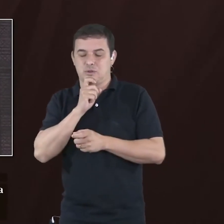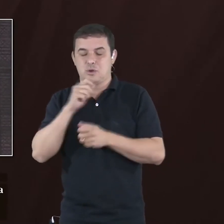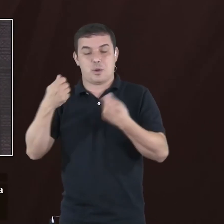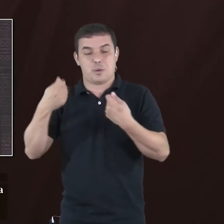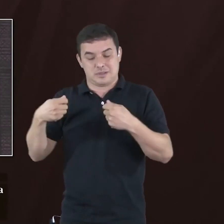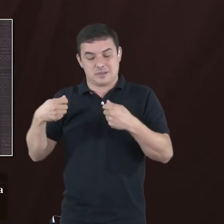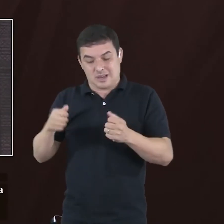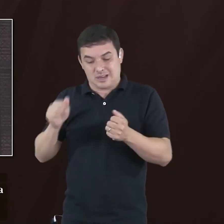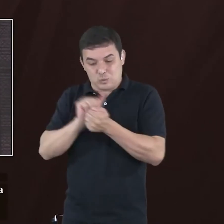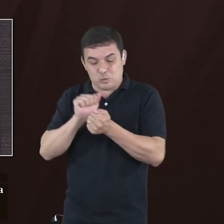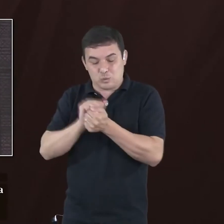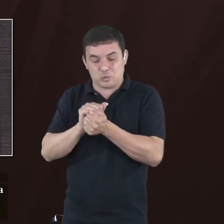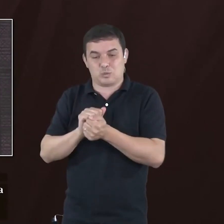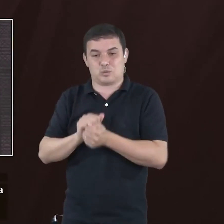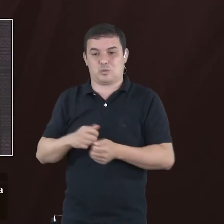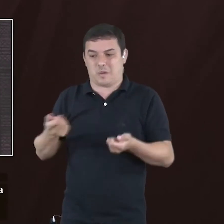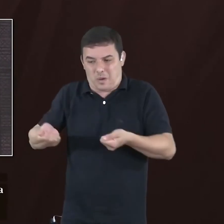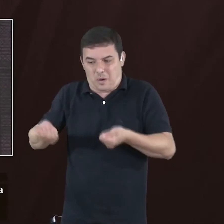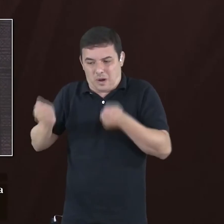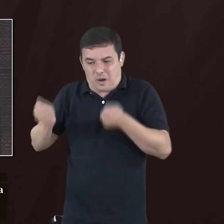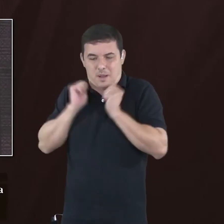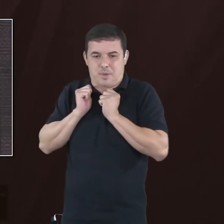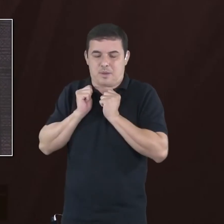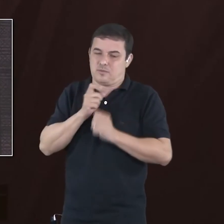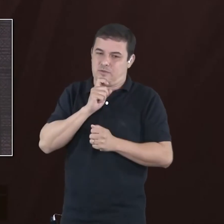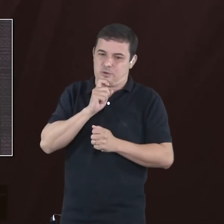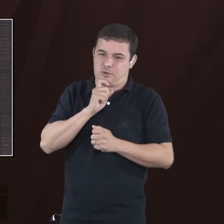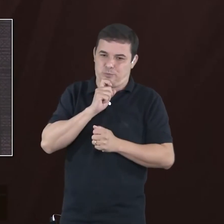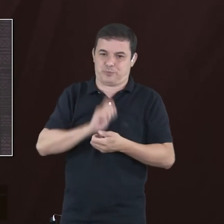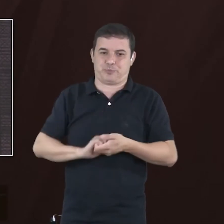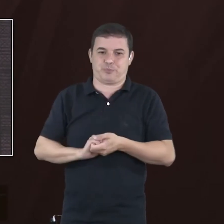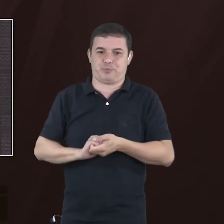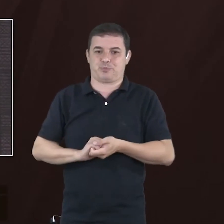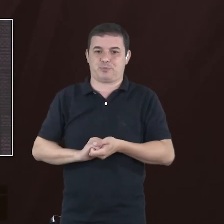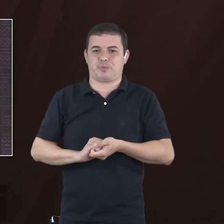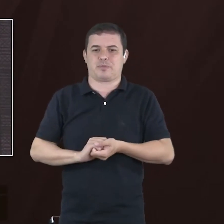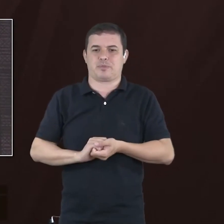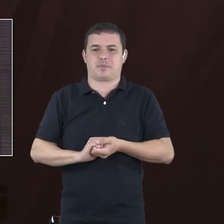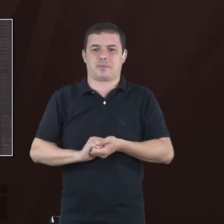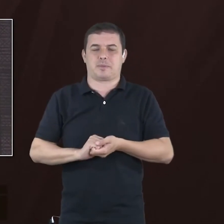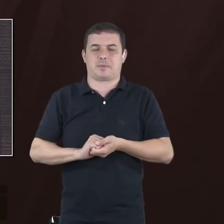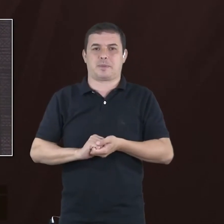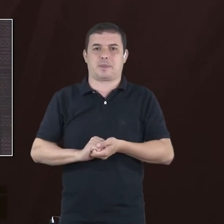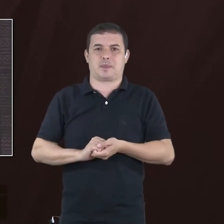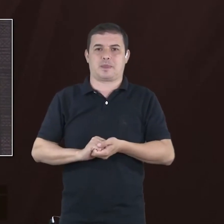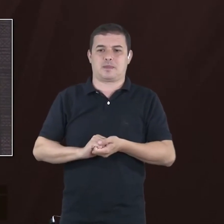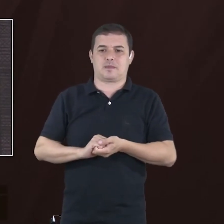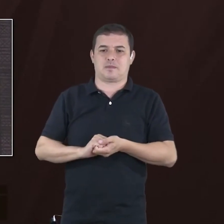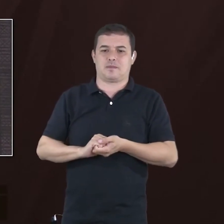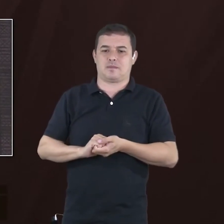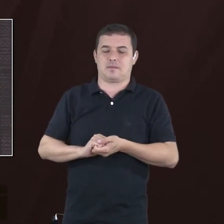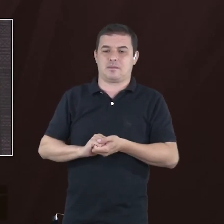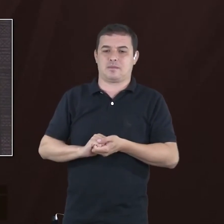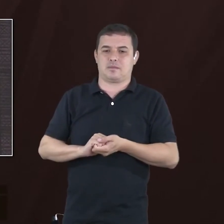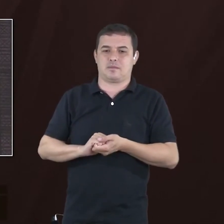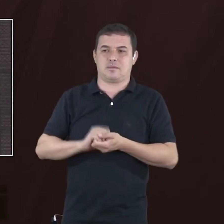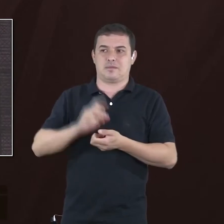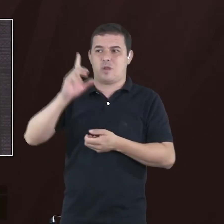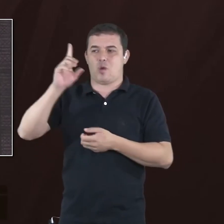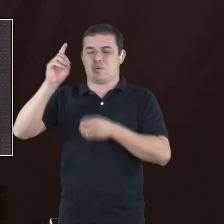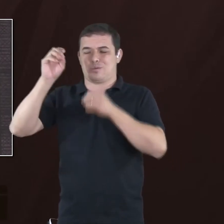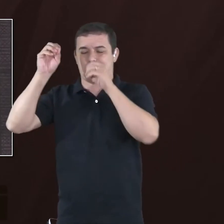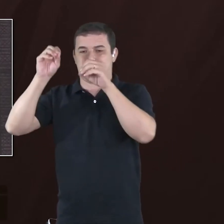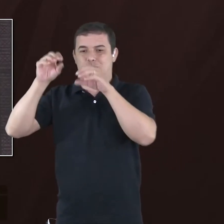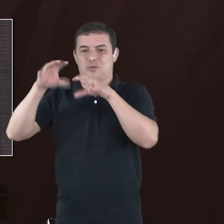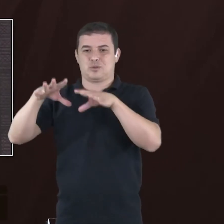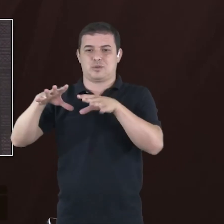Prudente, Lino, Cláudio e os irmãos todos. O Senhor seja com teu espírito, a graça seja convosco. Então, irmãos, chegou o